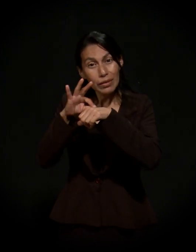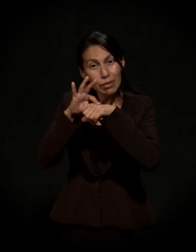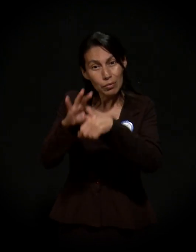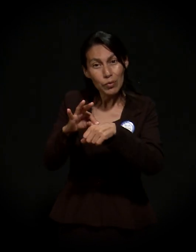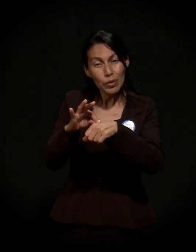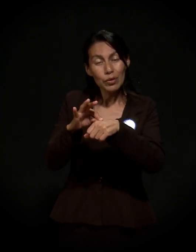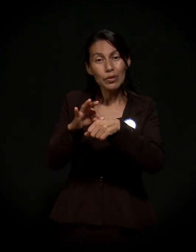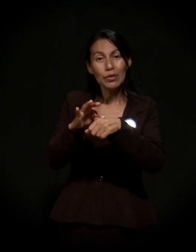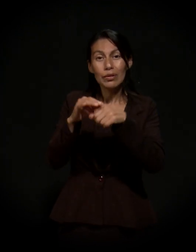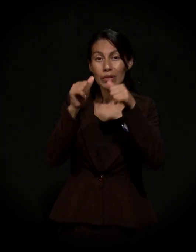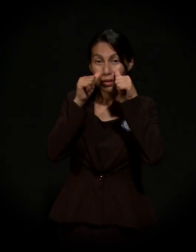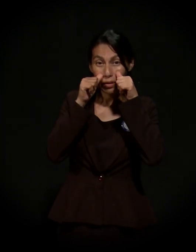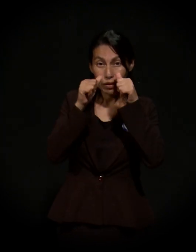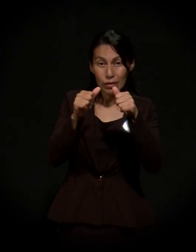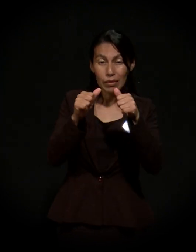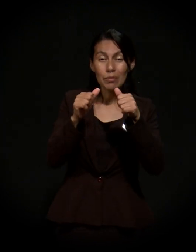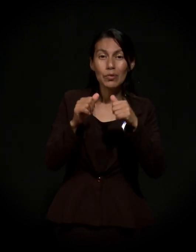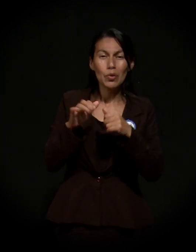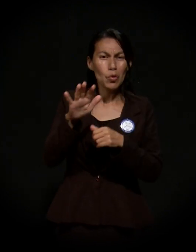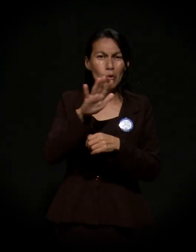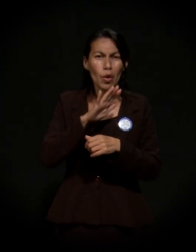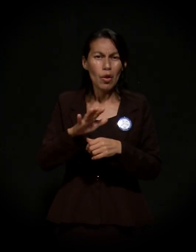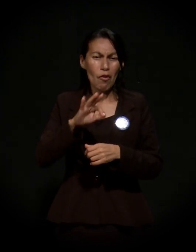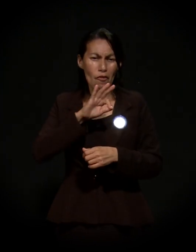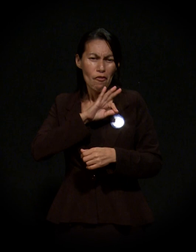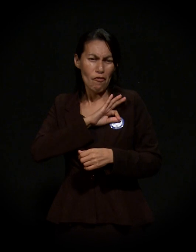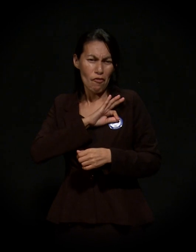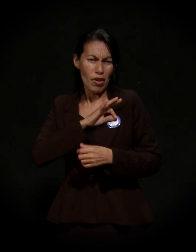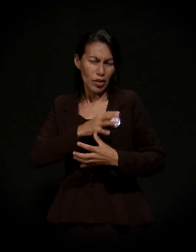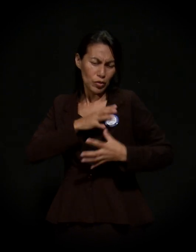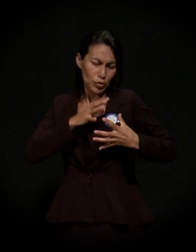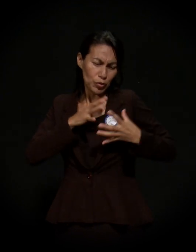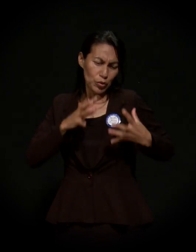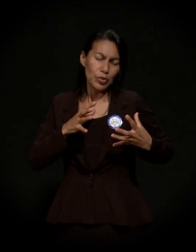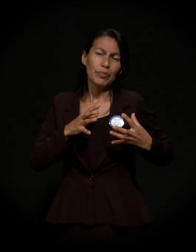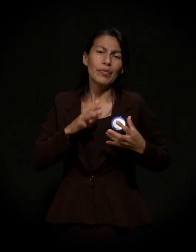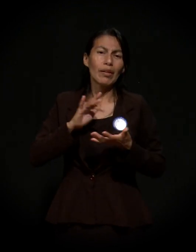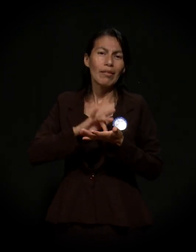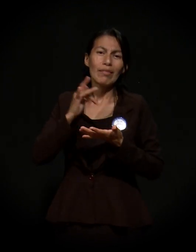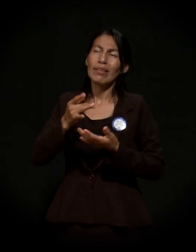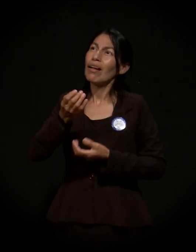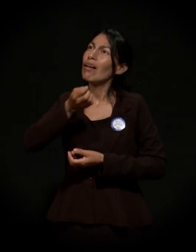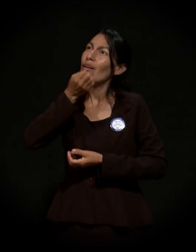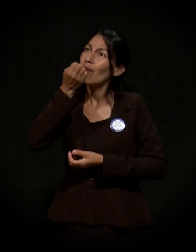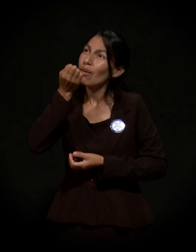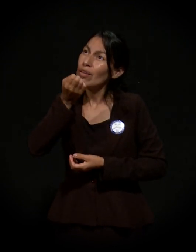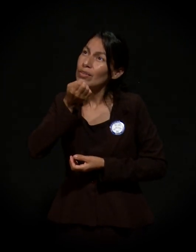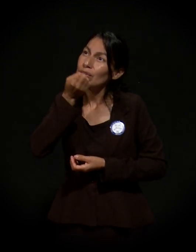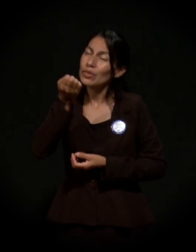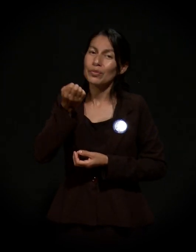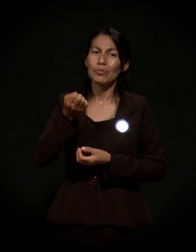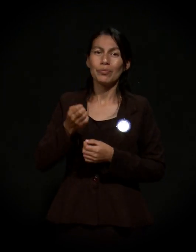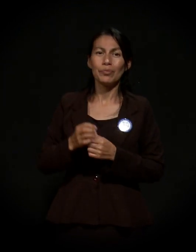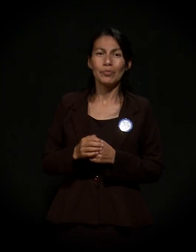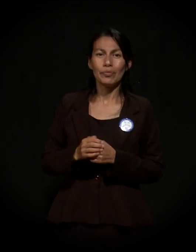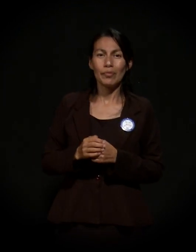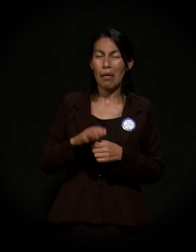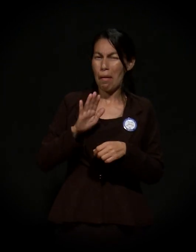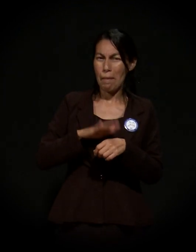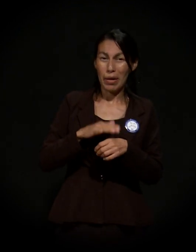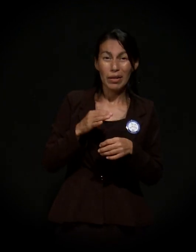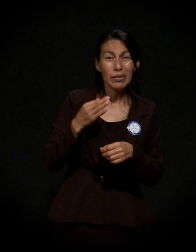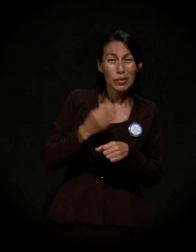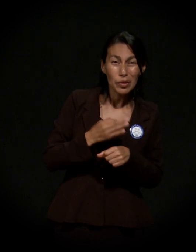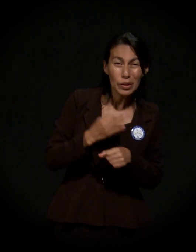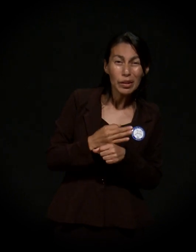los testimonios que hemos escuchado han fortalecido nuestra fe en oración.